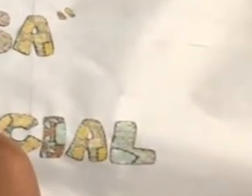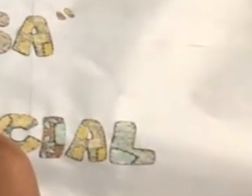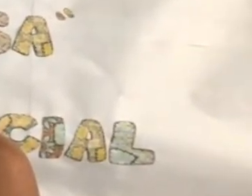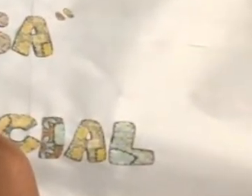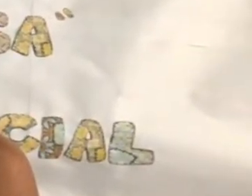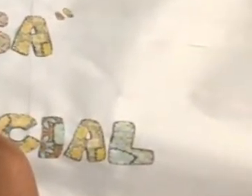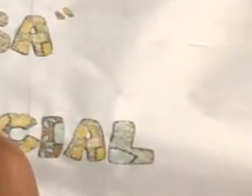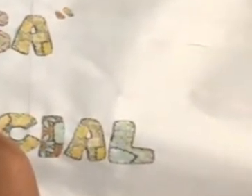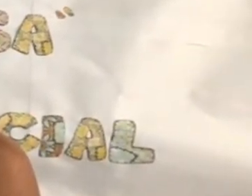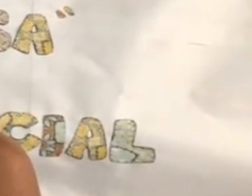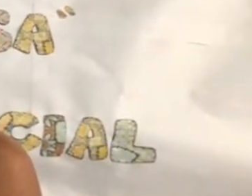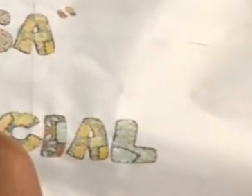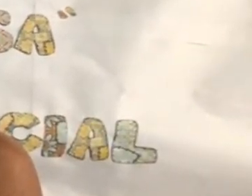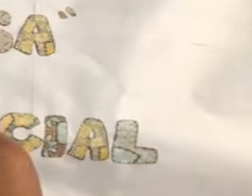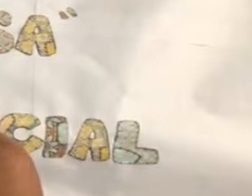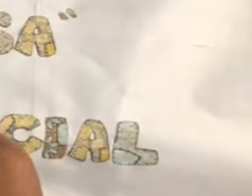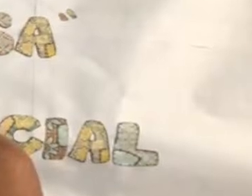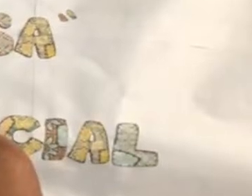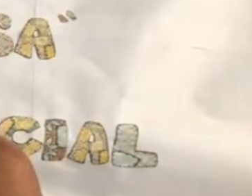desde pequeno que eu estou aqui,